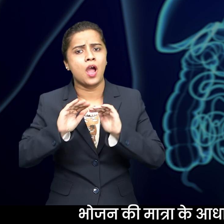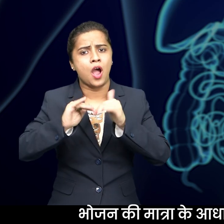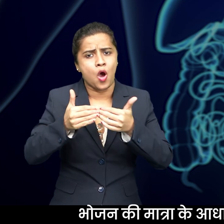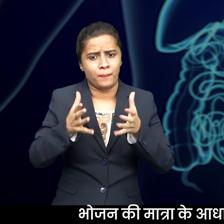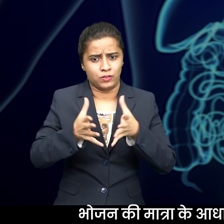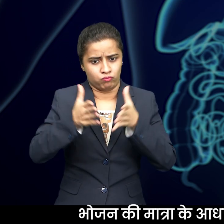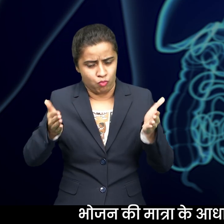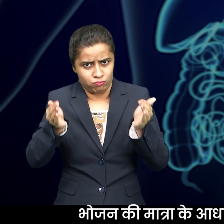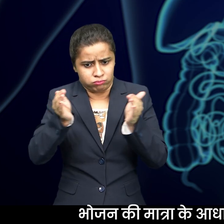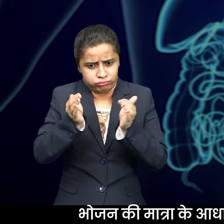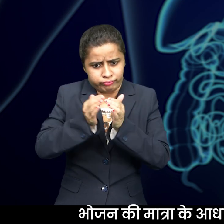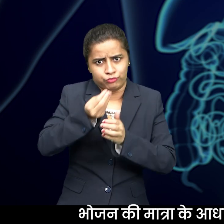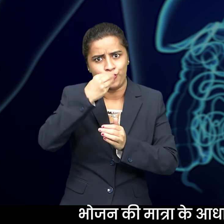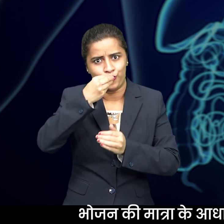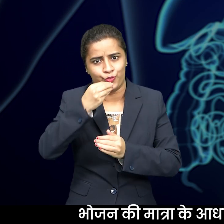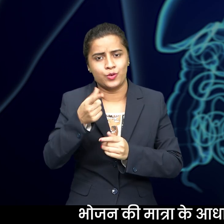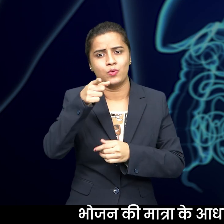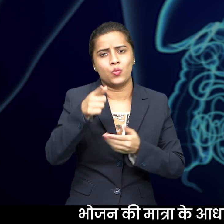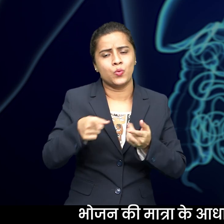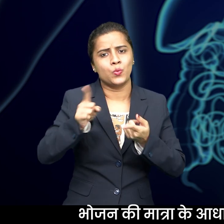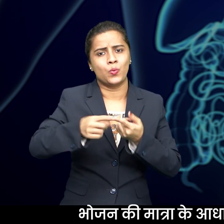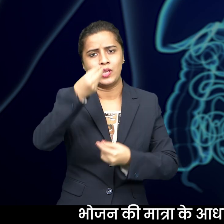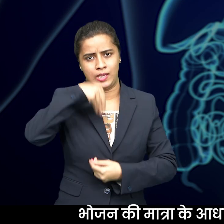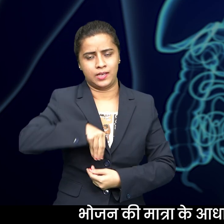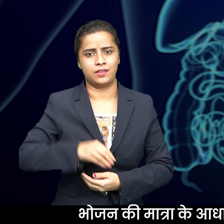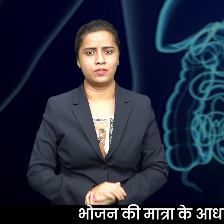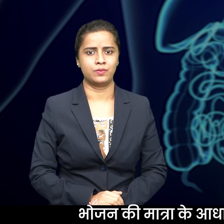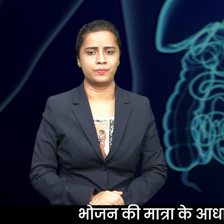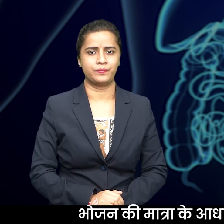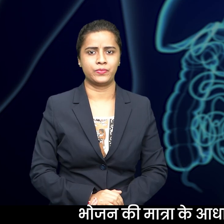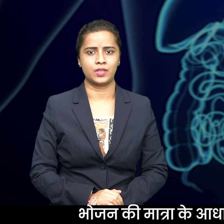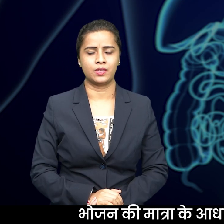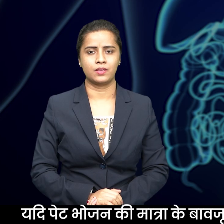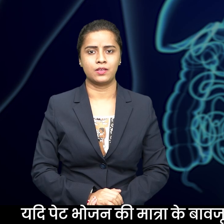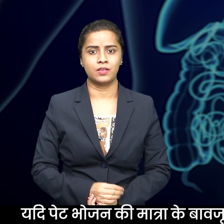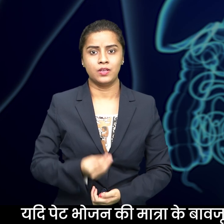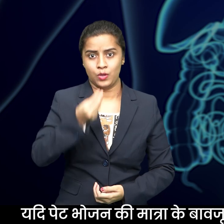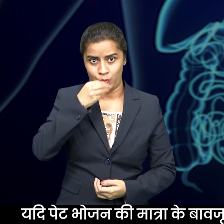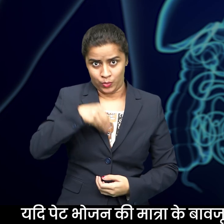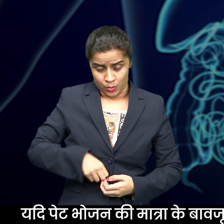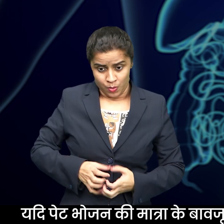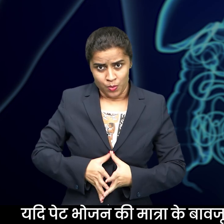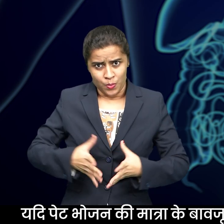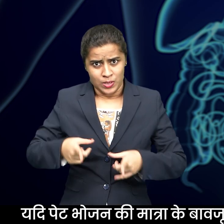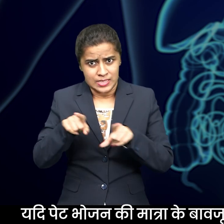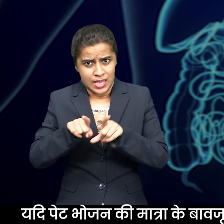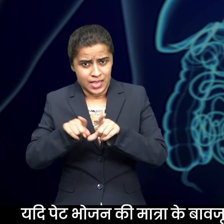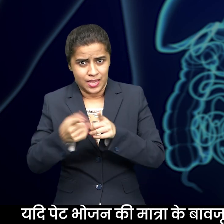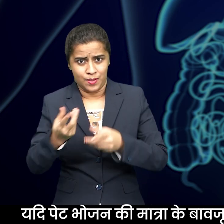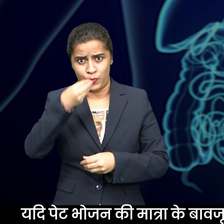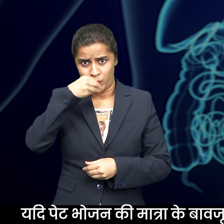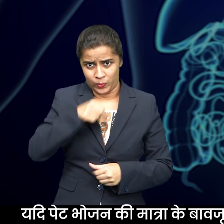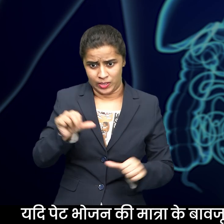की मात्रा के आधार पर पाचक रस का उत्पादन होता है। यदि पेट की मात्रा